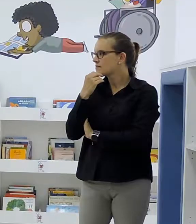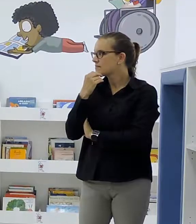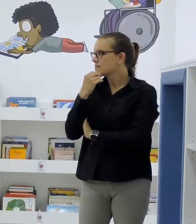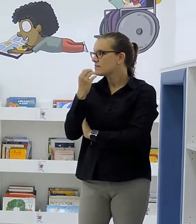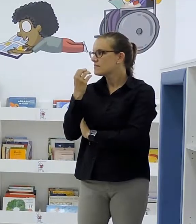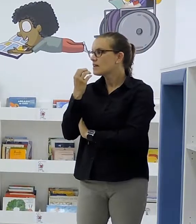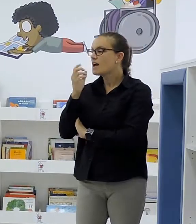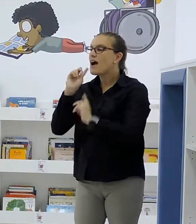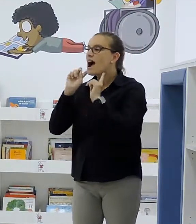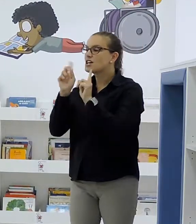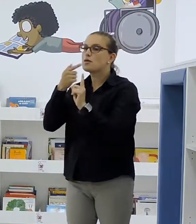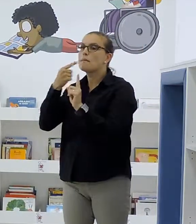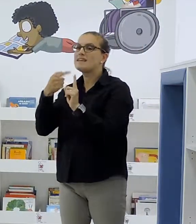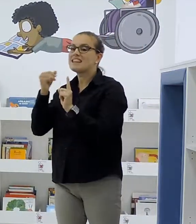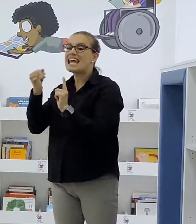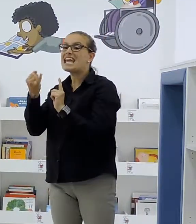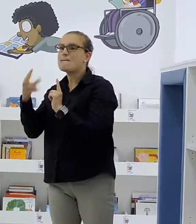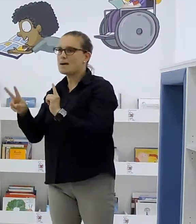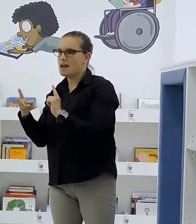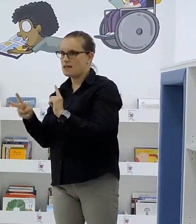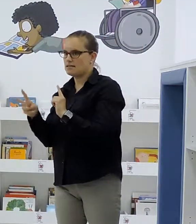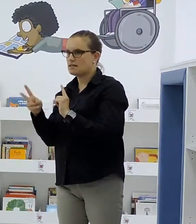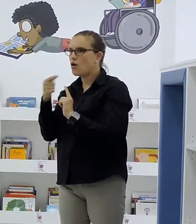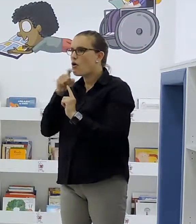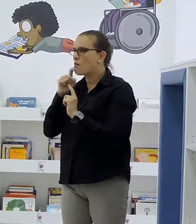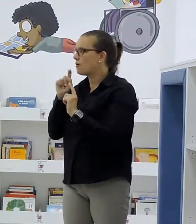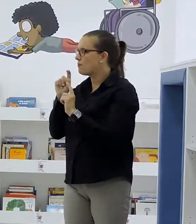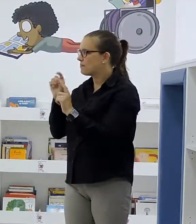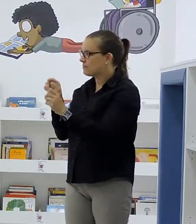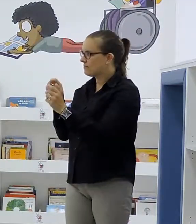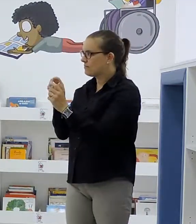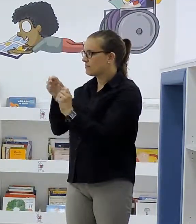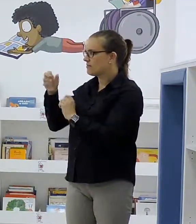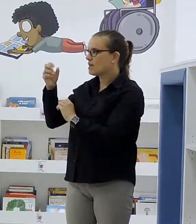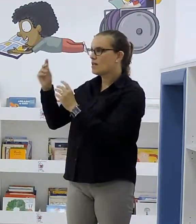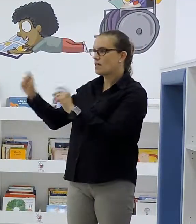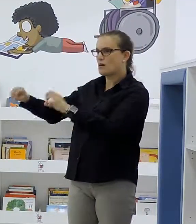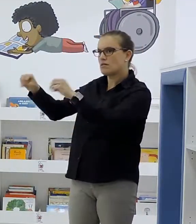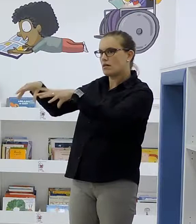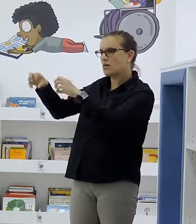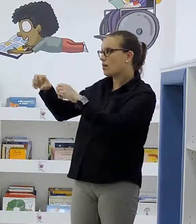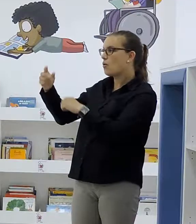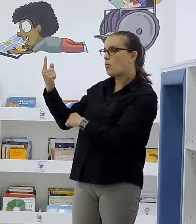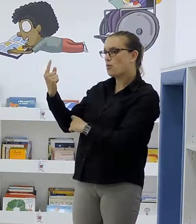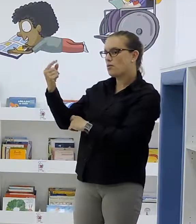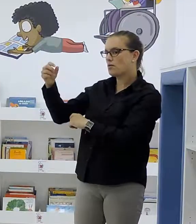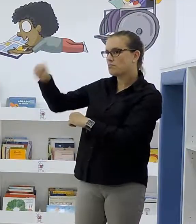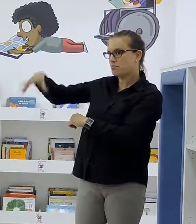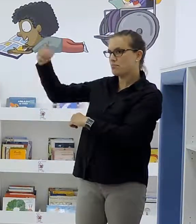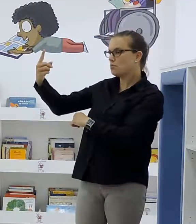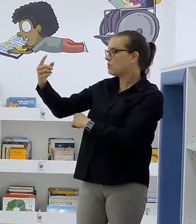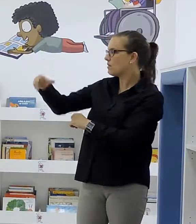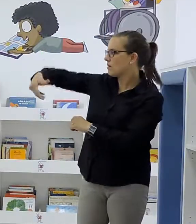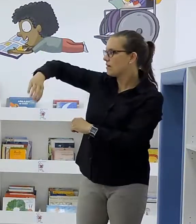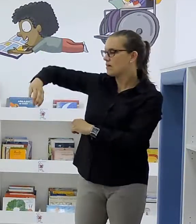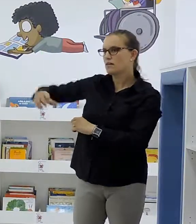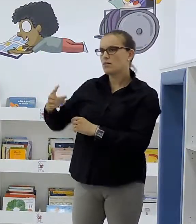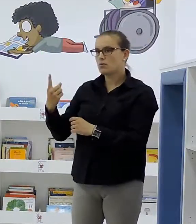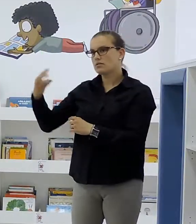Si hubiese pasado, si hubiese dicho los impares, entonces en vez de dar 2 pases mágicos, habría dado uno solo para que estuviese el 1 y